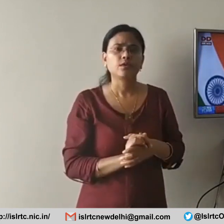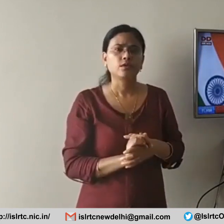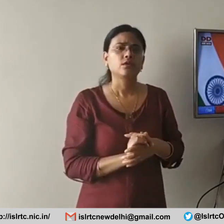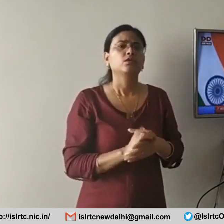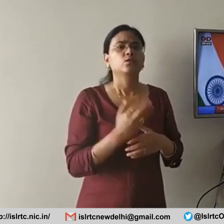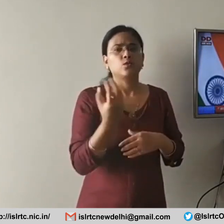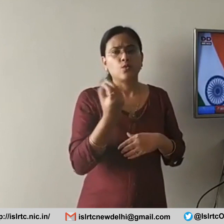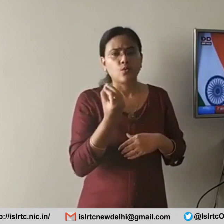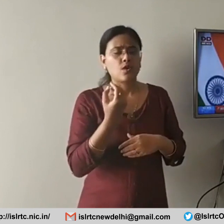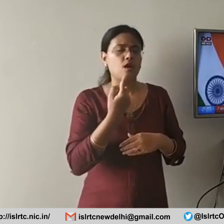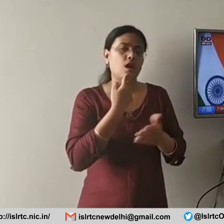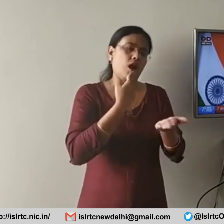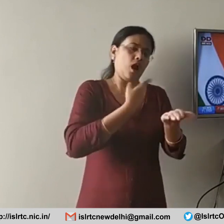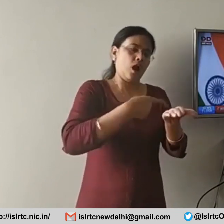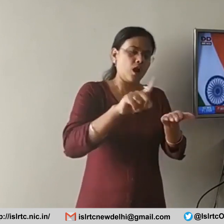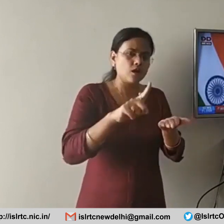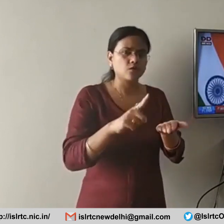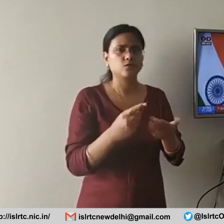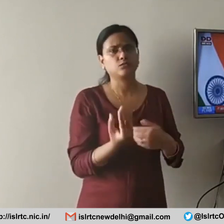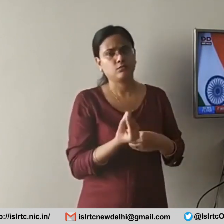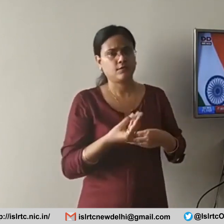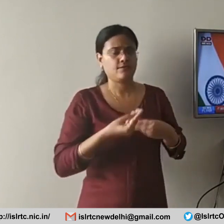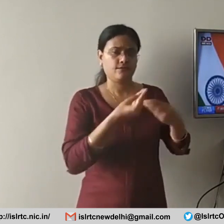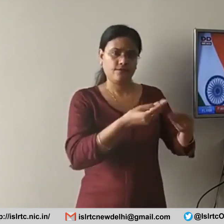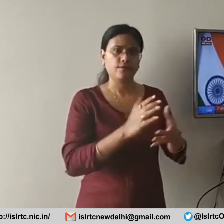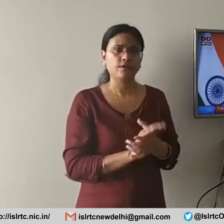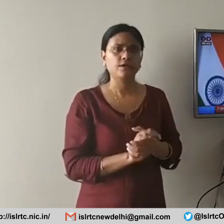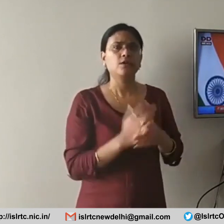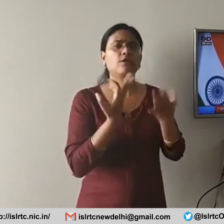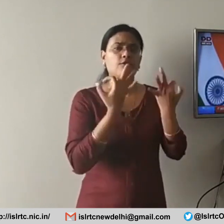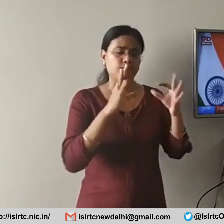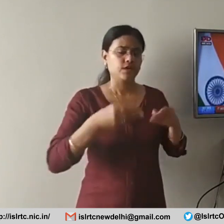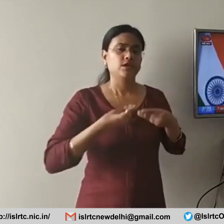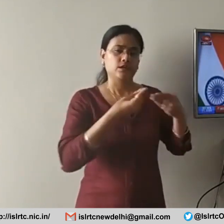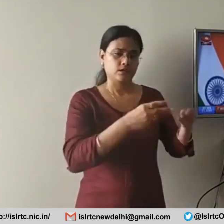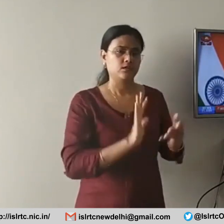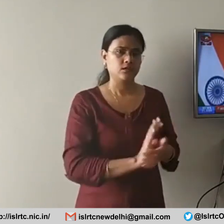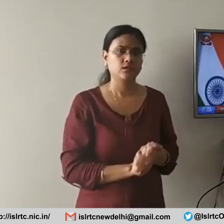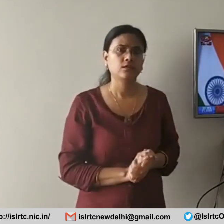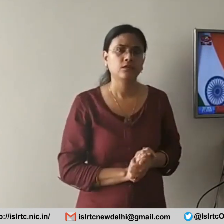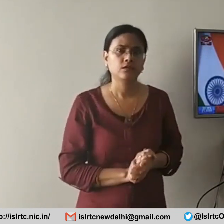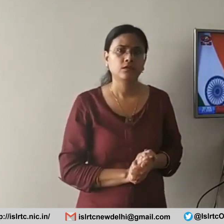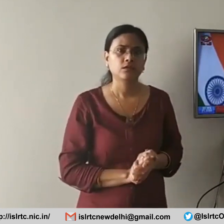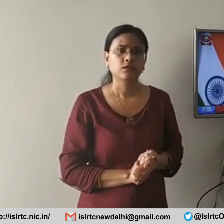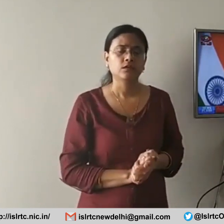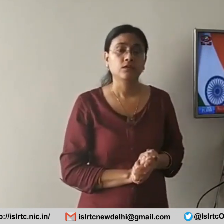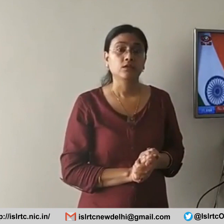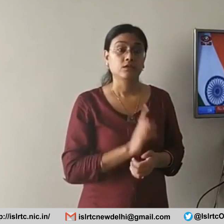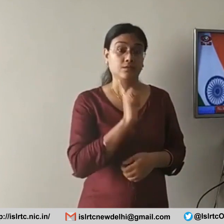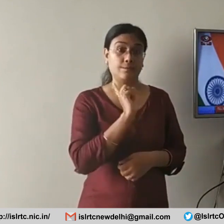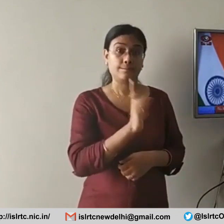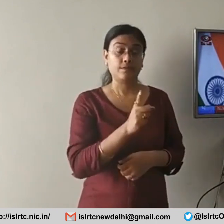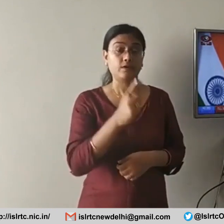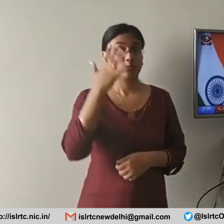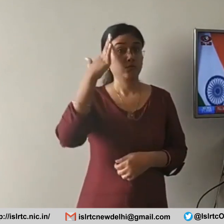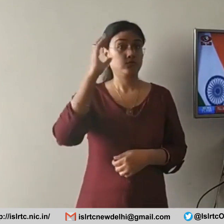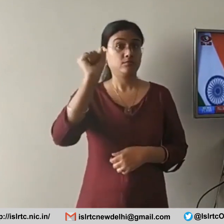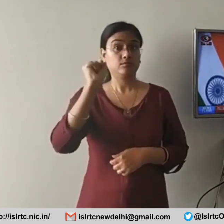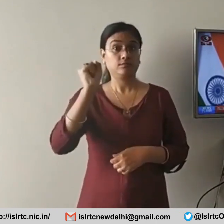अनुमति छूटछाट दी जा सकती है। लेकिन याद